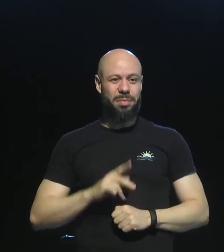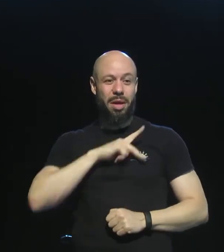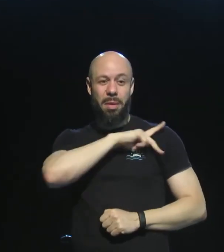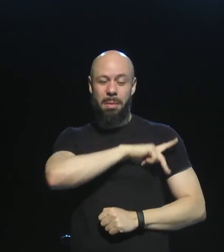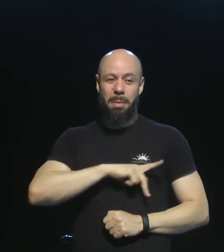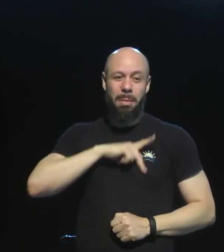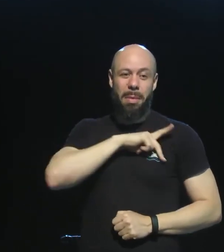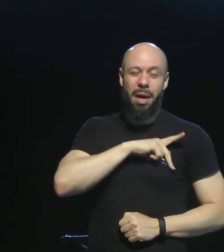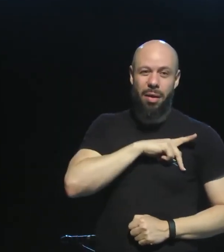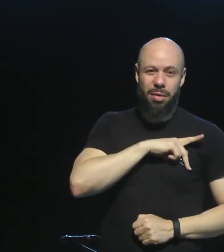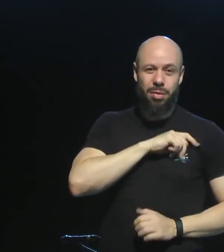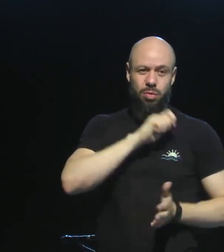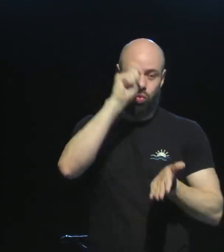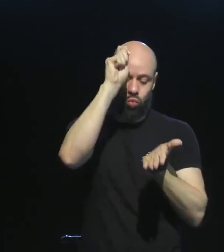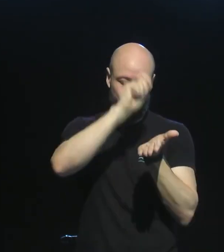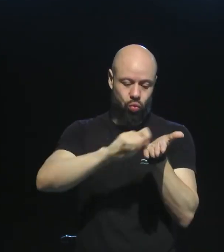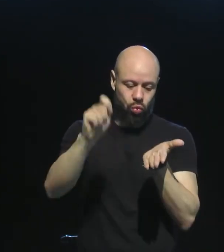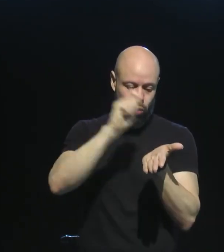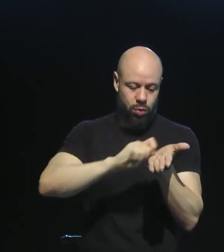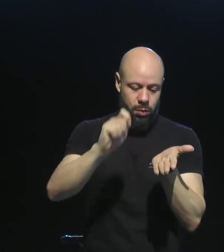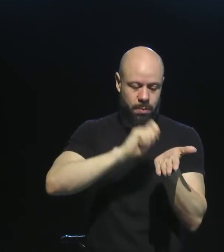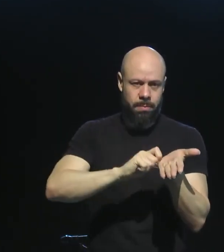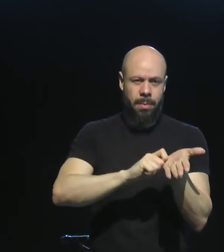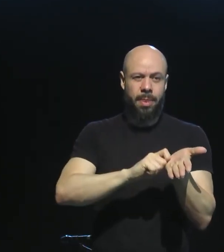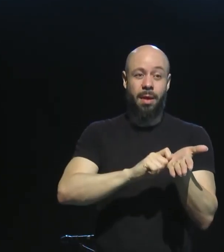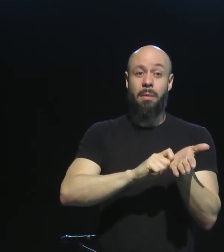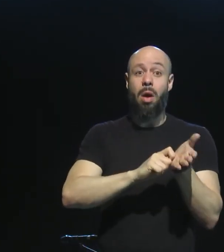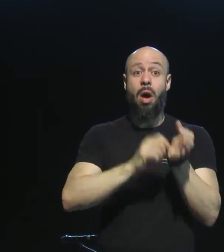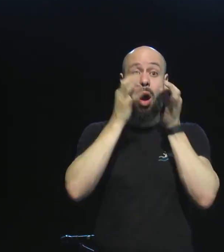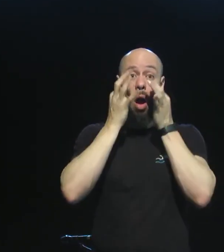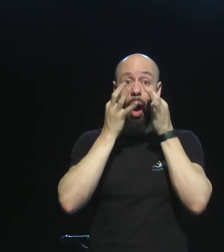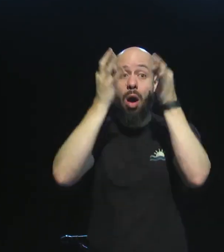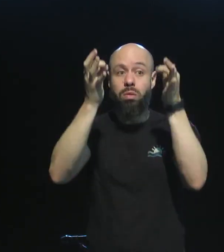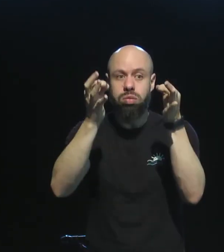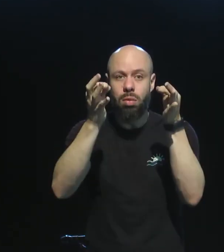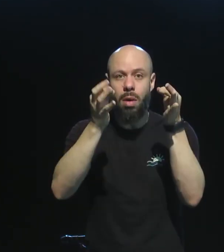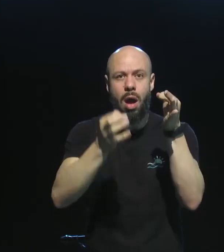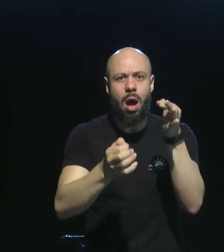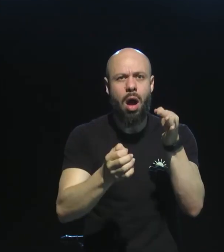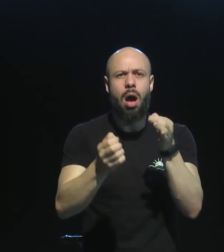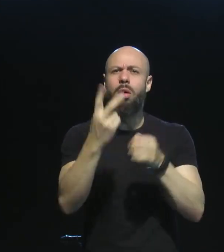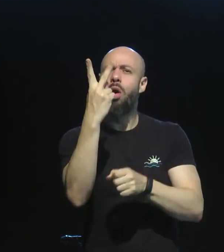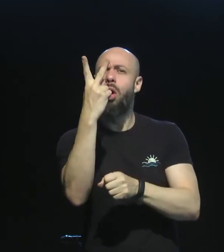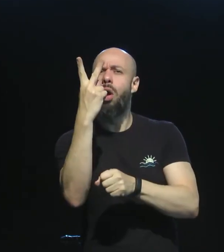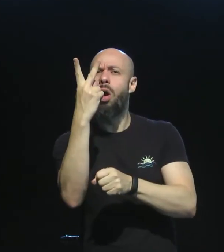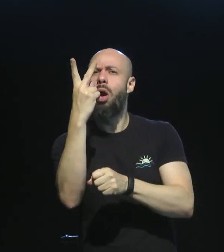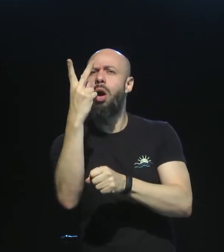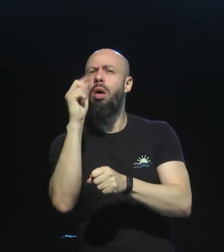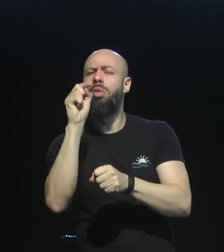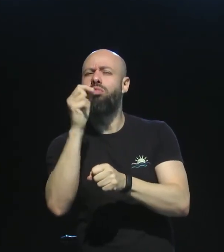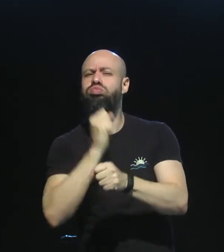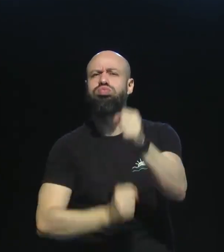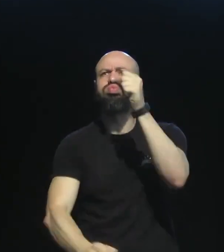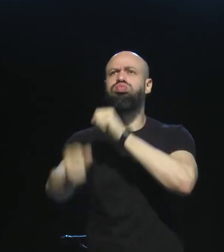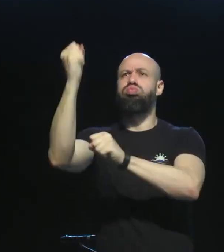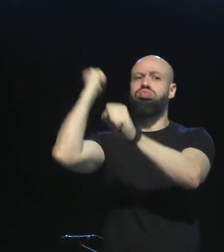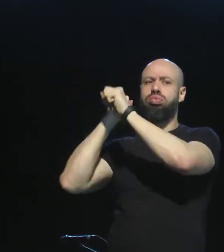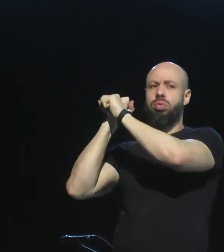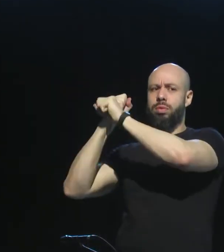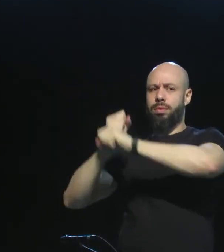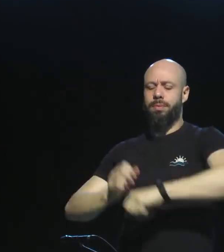escreveu. Vejam o que Paulo alertou há 2000 anos atrás.